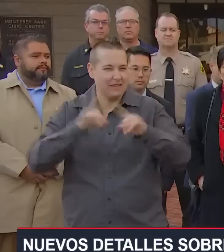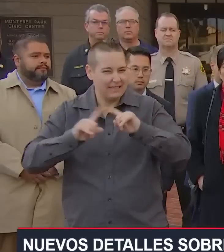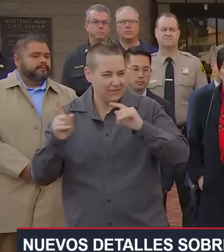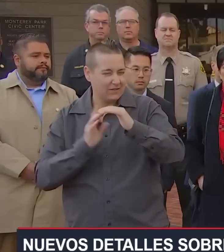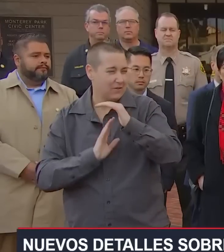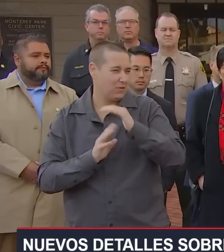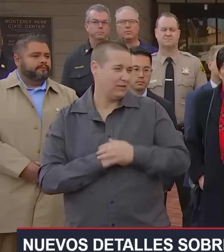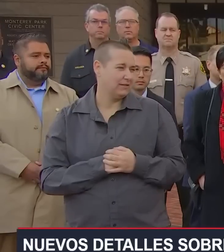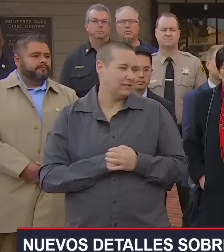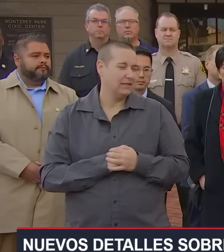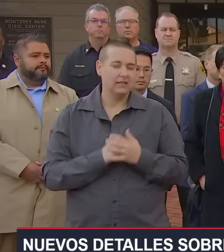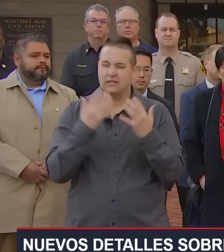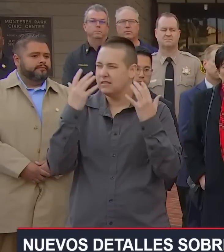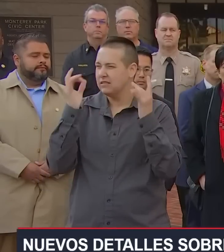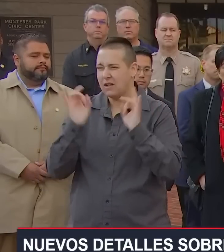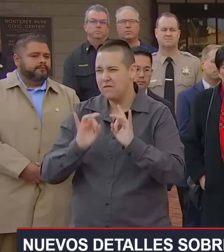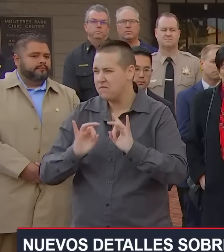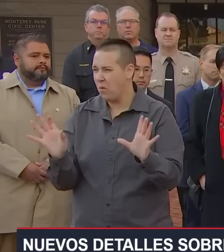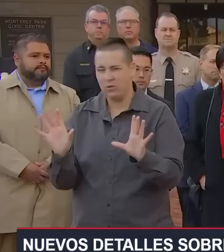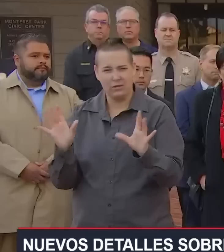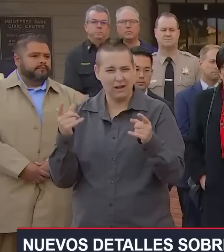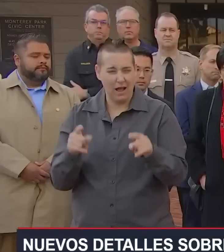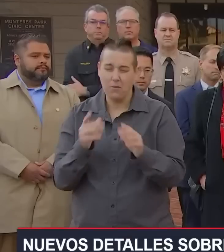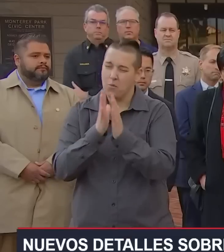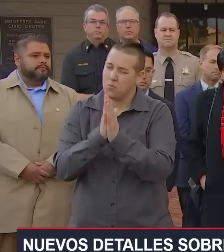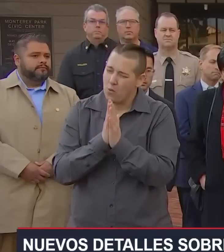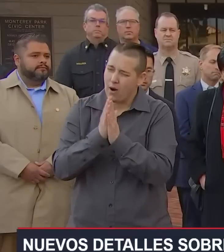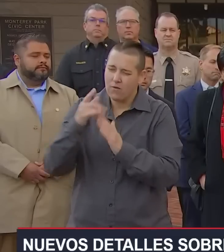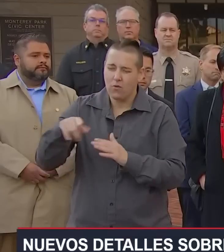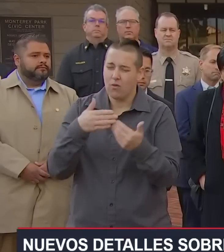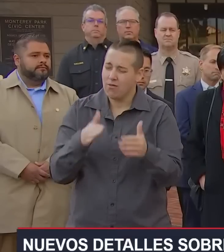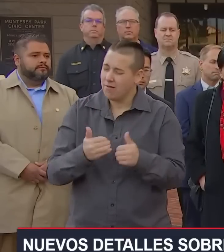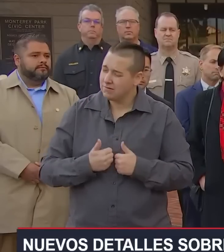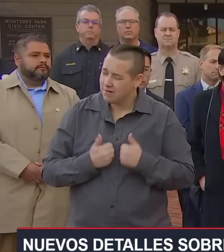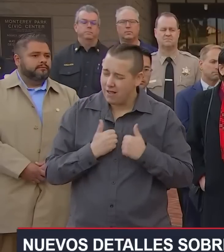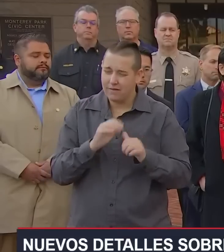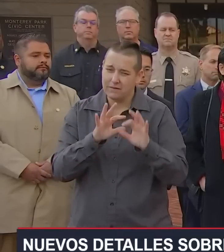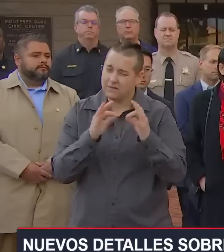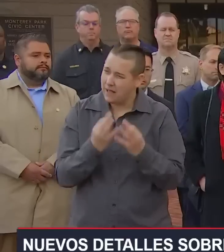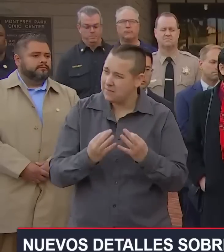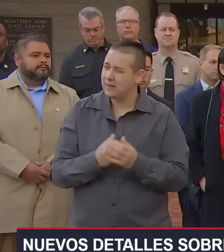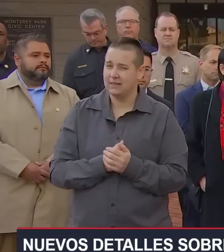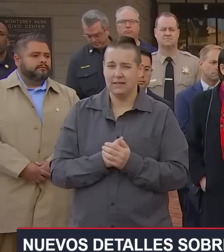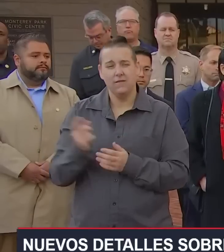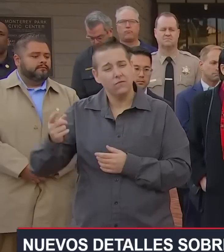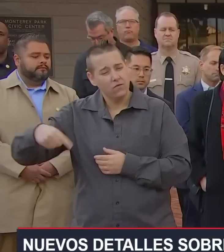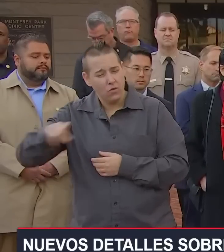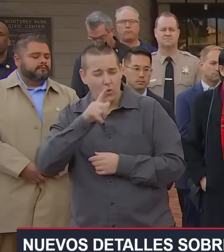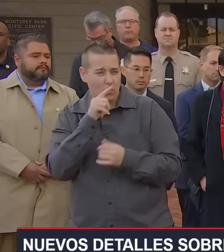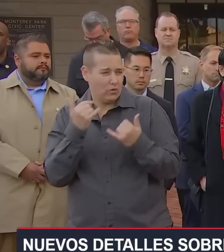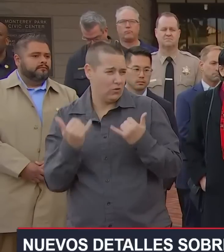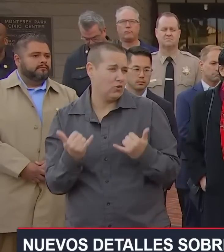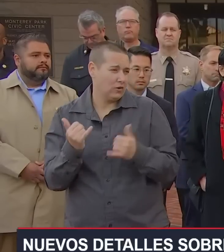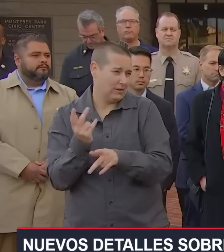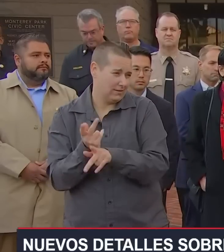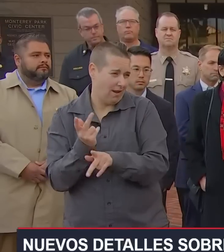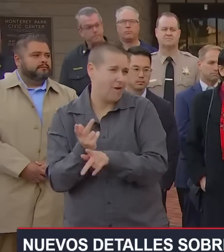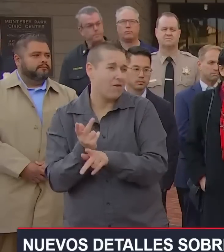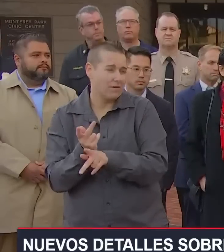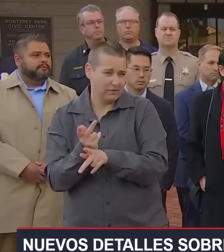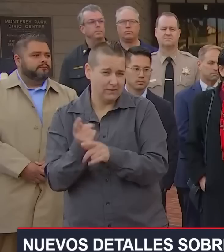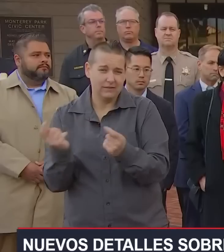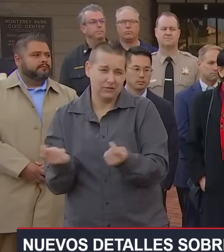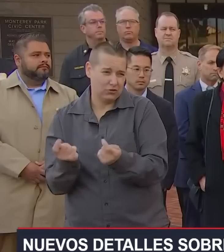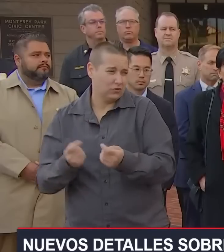venido aquí durante años sabiendo que es un lugar de aceptación lo ocurrido es lamentable obramos por los fallecidos o familias